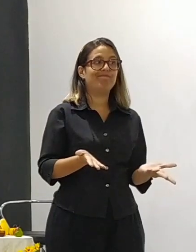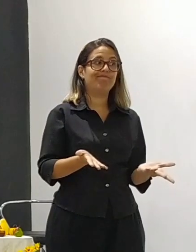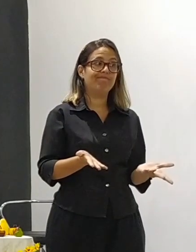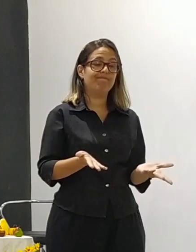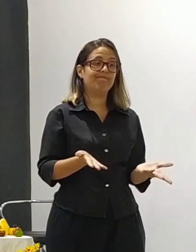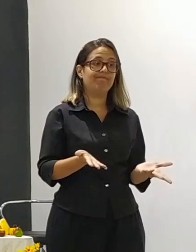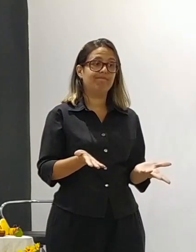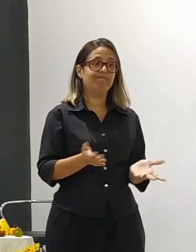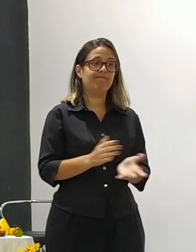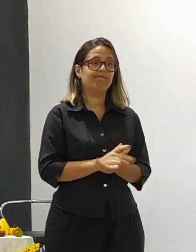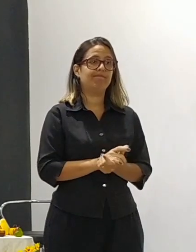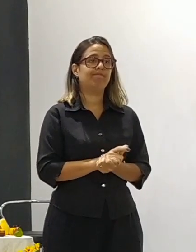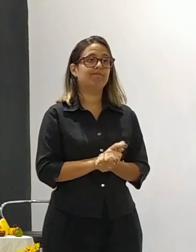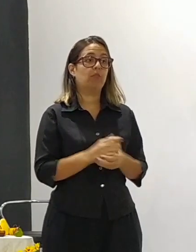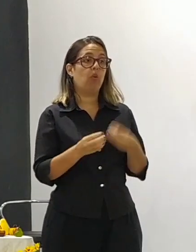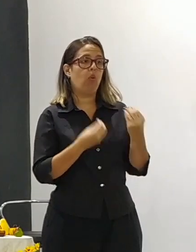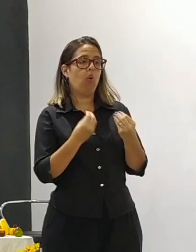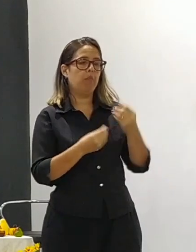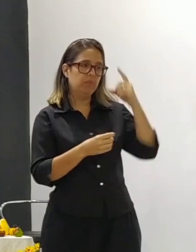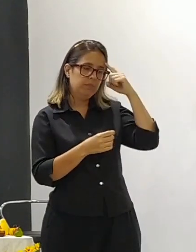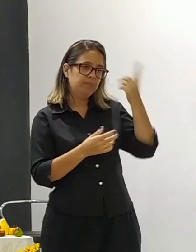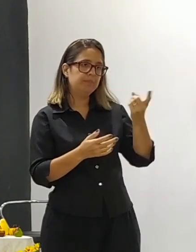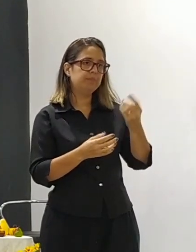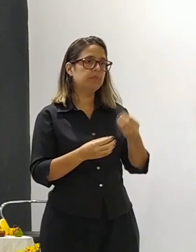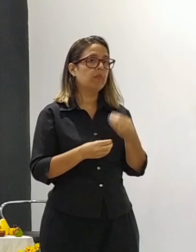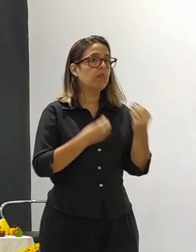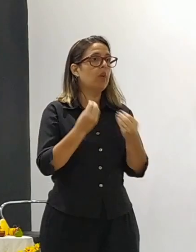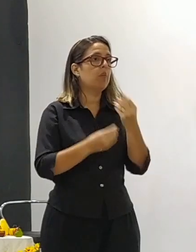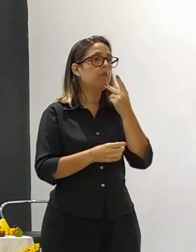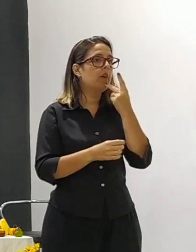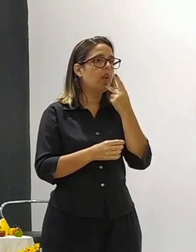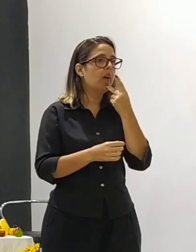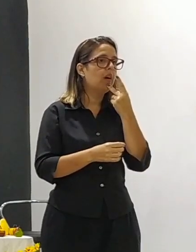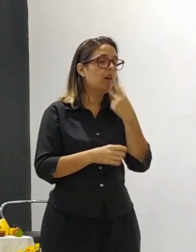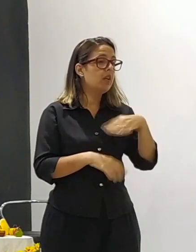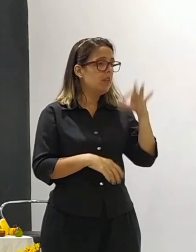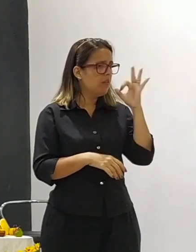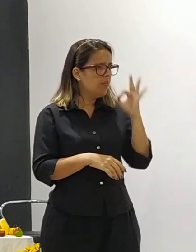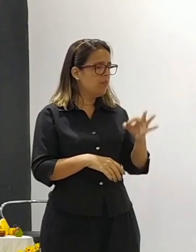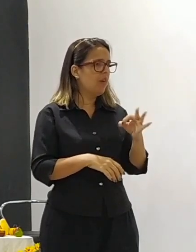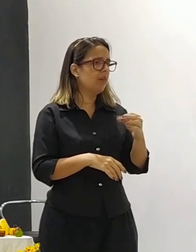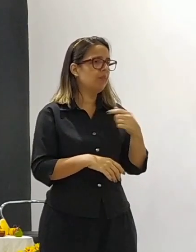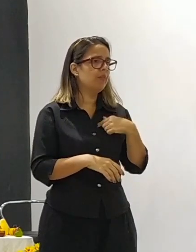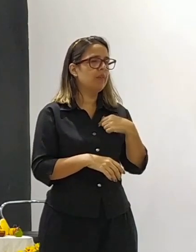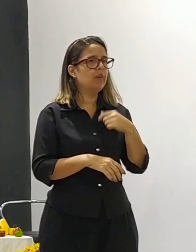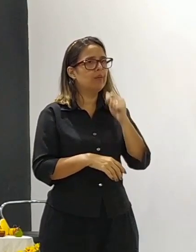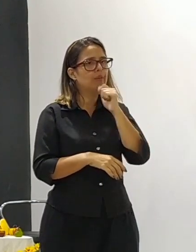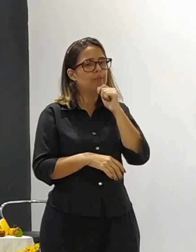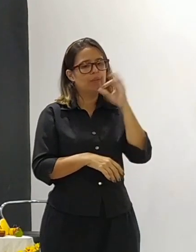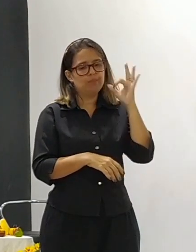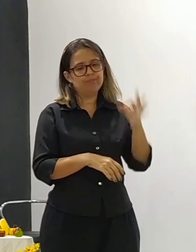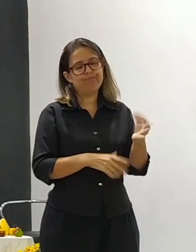alguém? Como eu posso dizer para alguém: seja honesto, se eu sou desonesto?